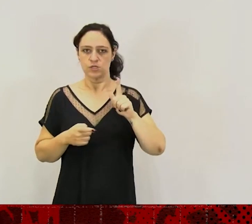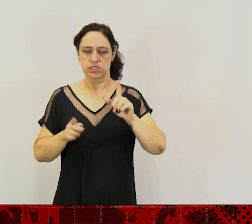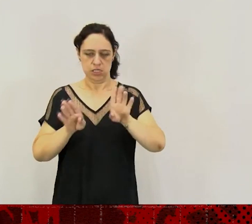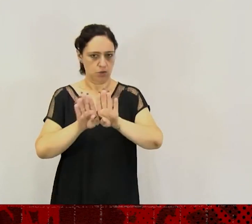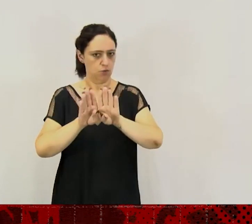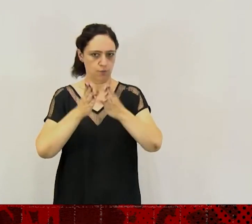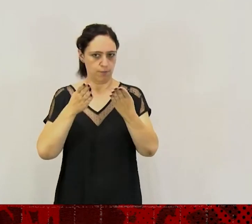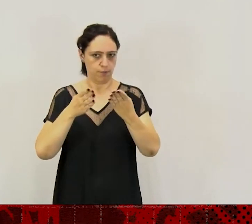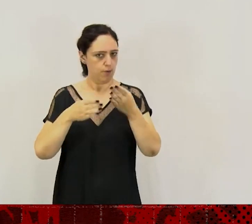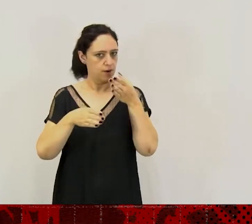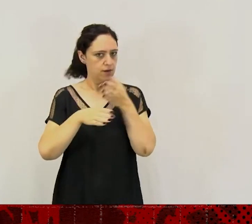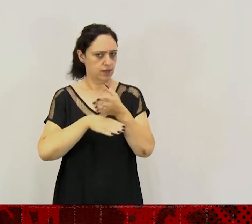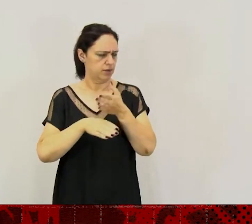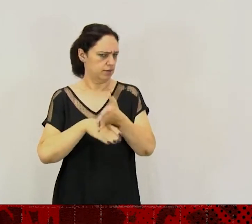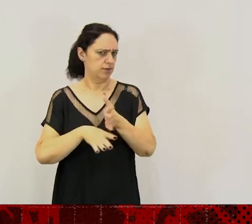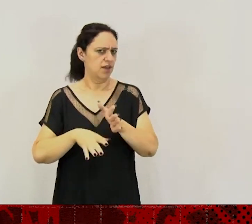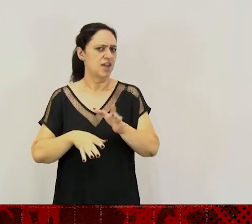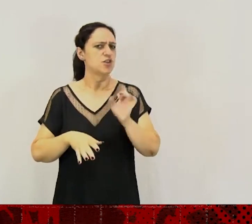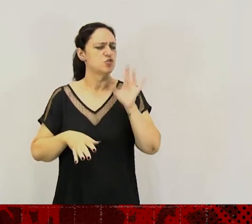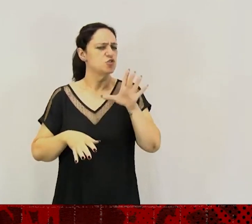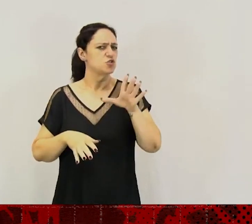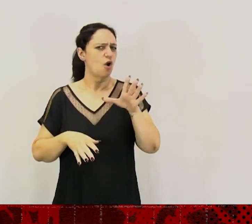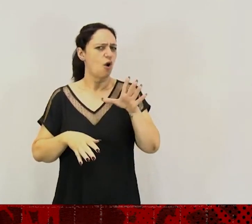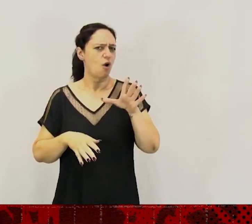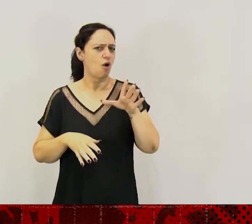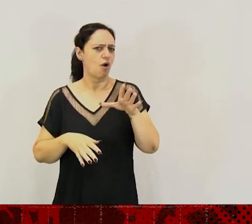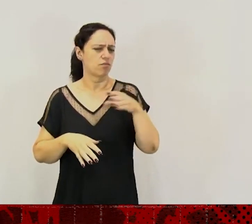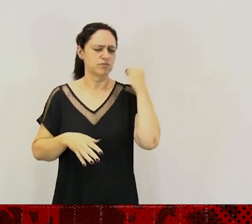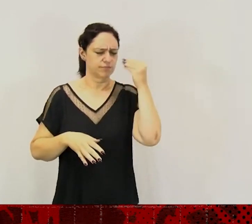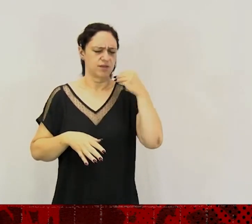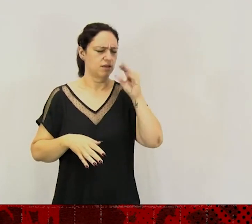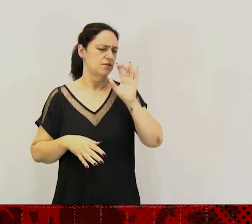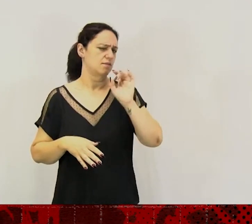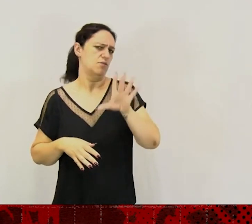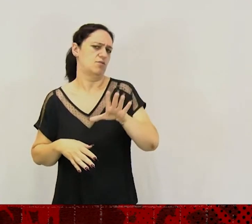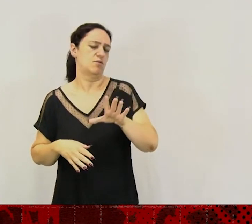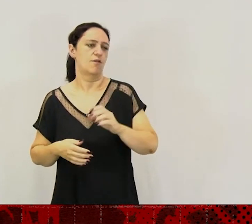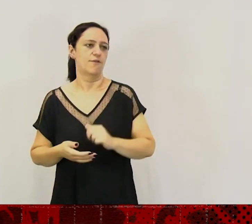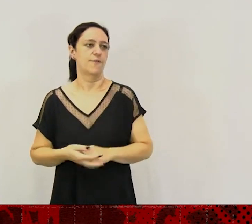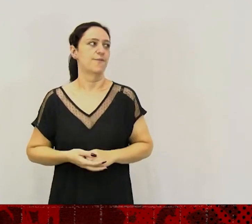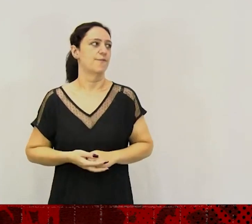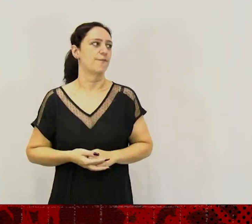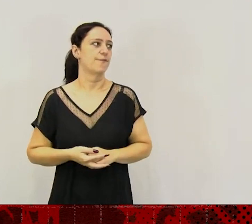é aquela porta que estava ali até ontem, agora sumiu, ainda bem,